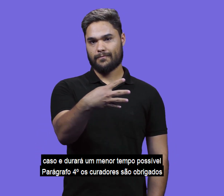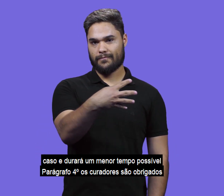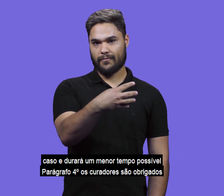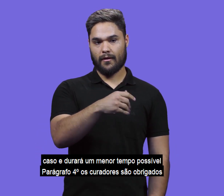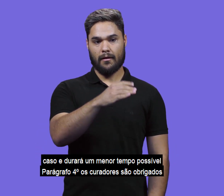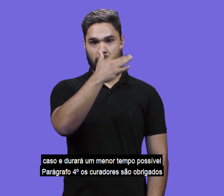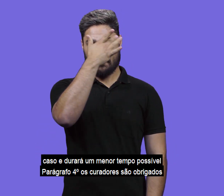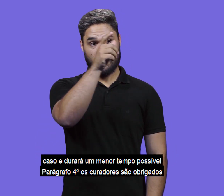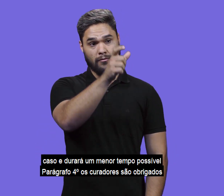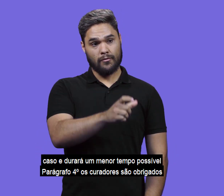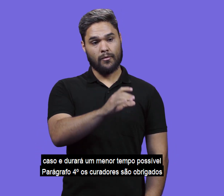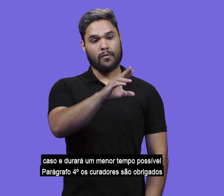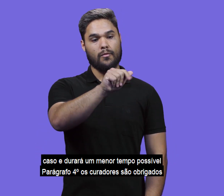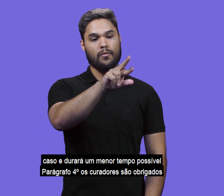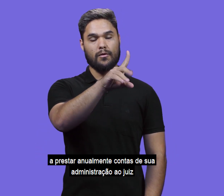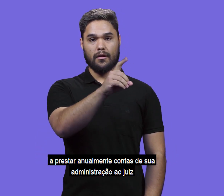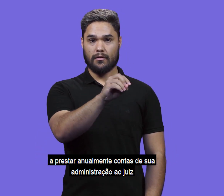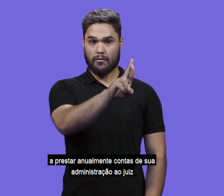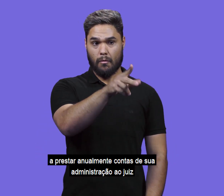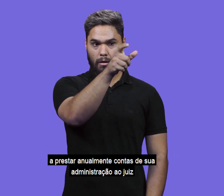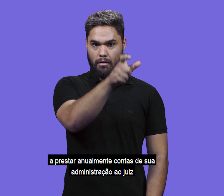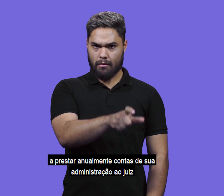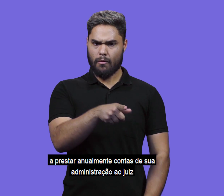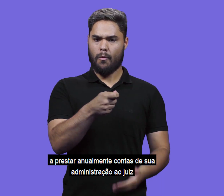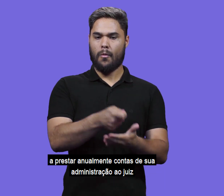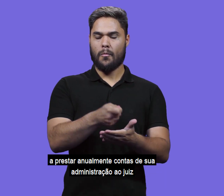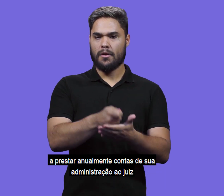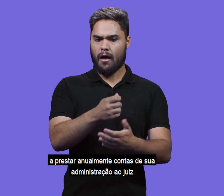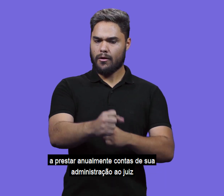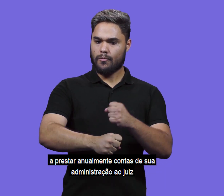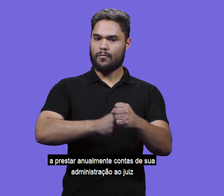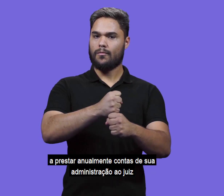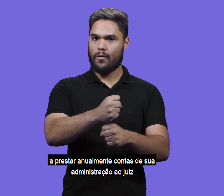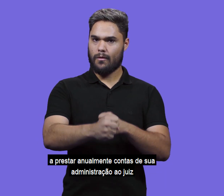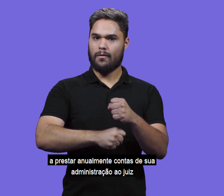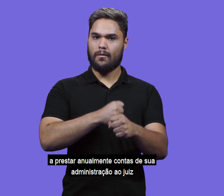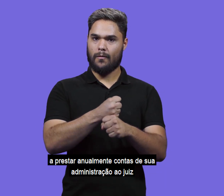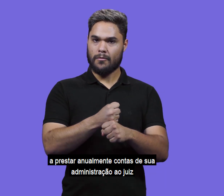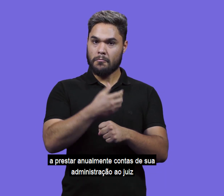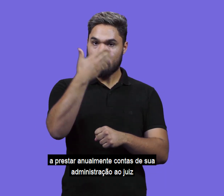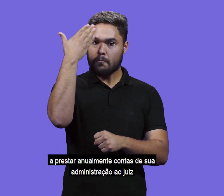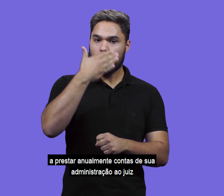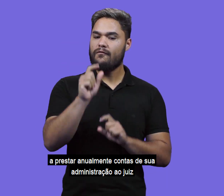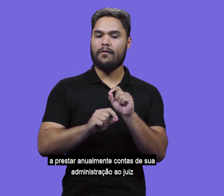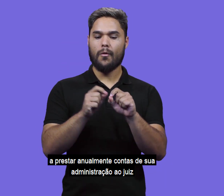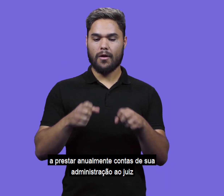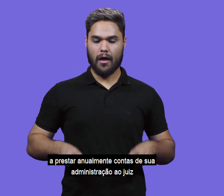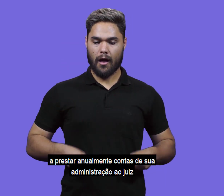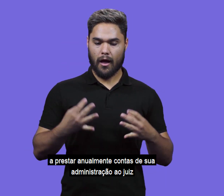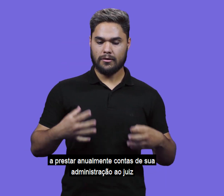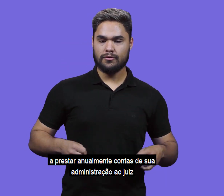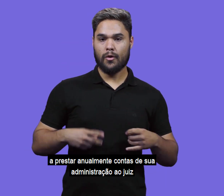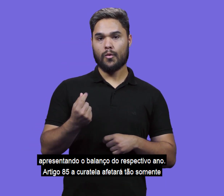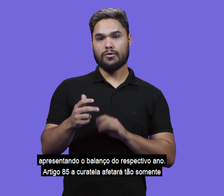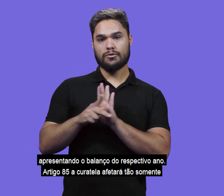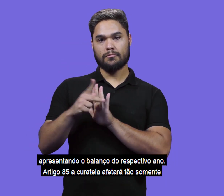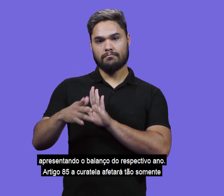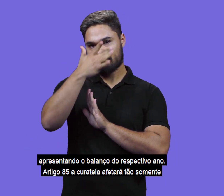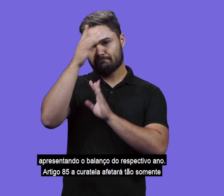Os curadores são obrigados a prestar anualmente contas de sua administração ao